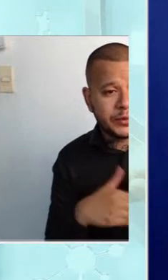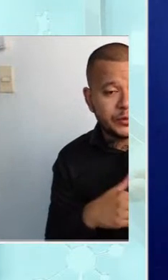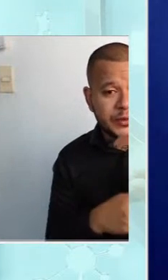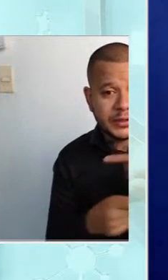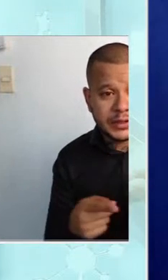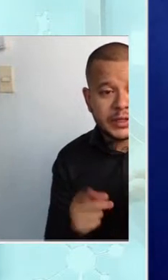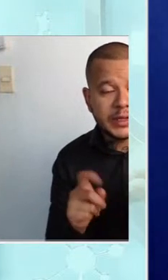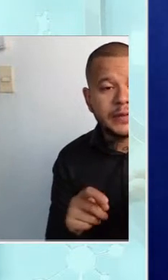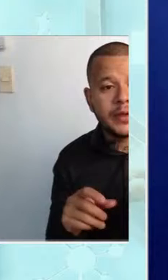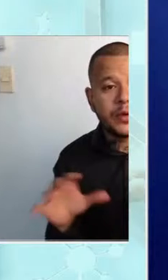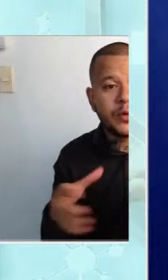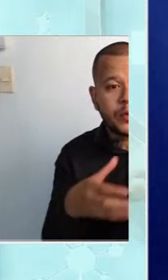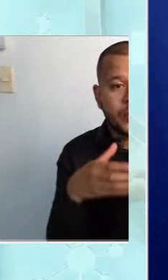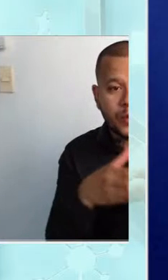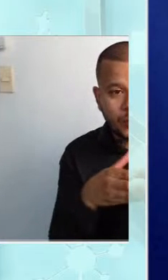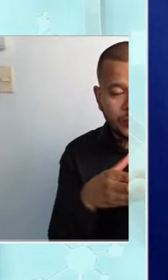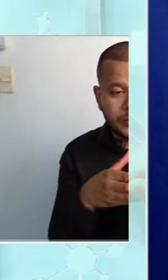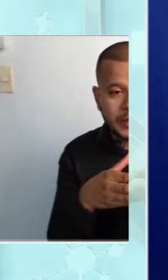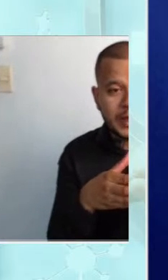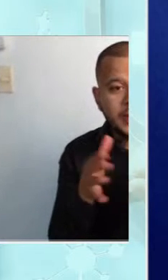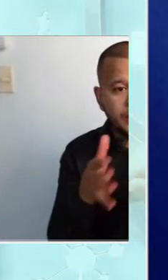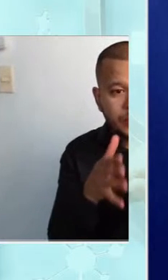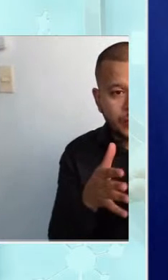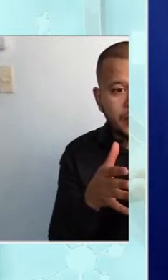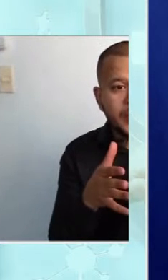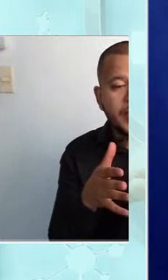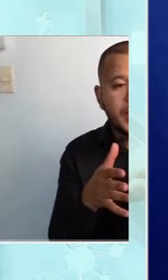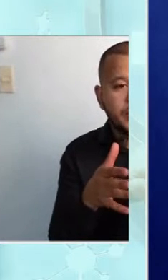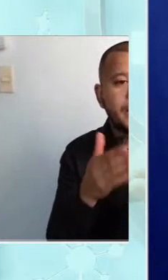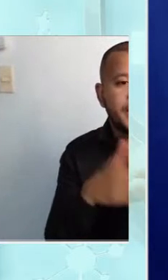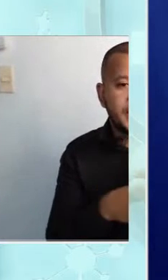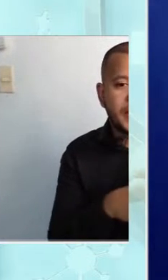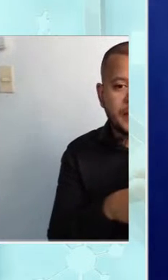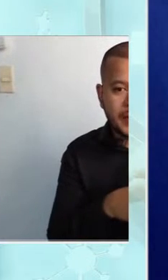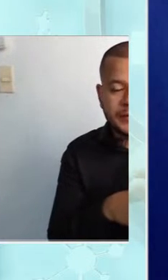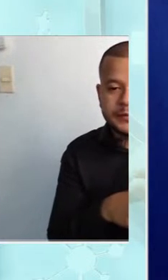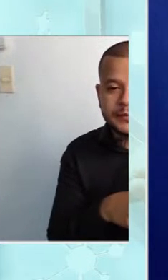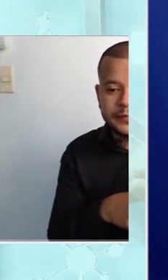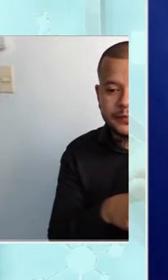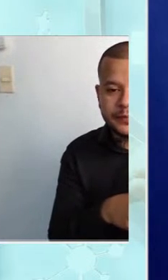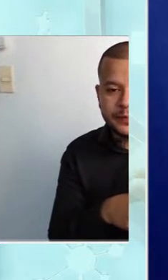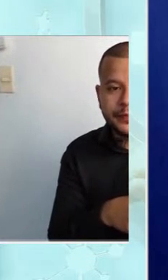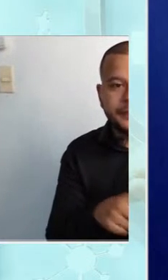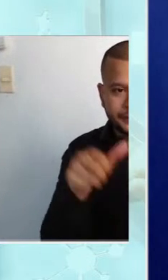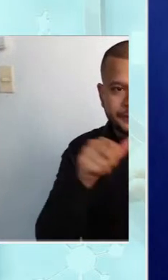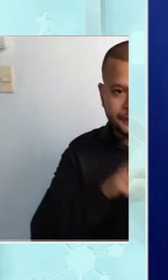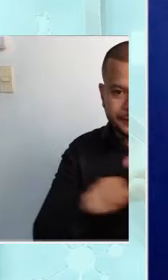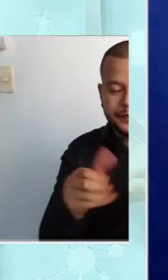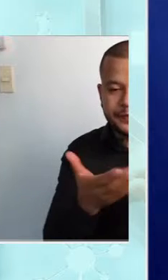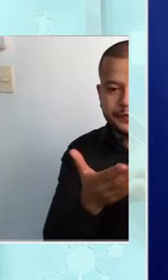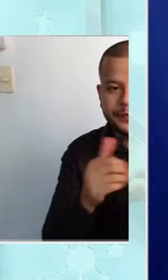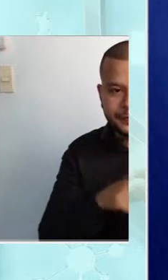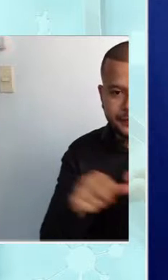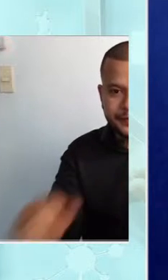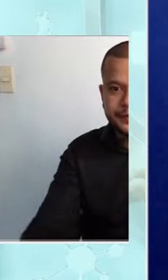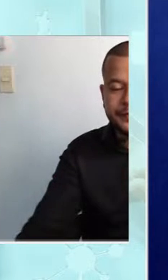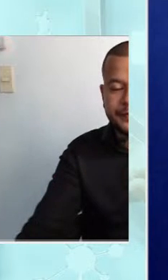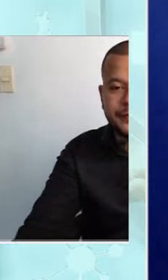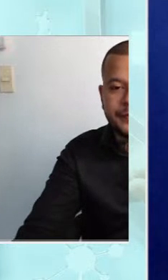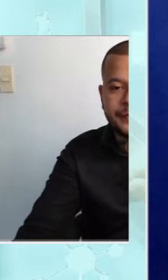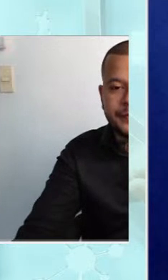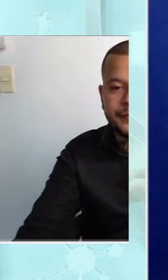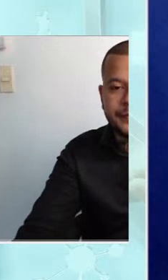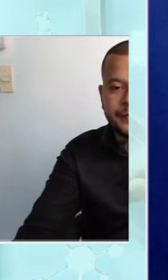esa cohorte, ¿sí?, con la cual empezamos a trabajar. Ahora bien, ¿cómo ha sido el relacionamiento con las entidades